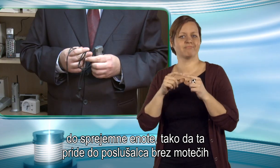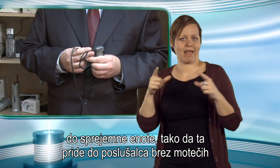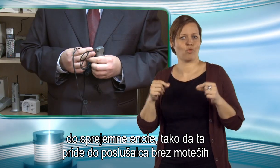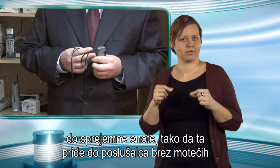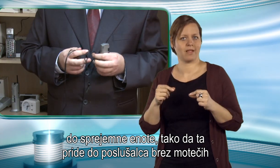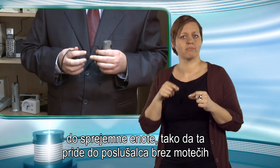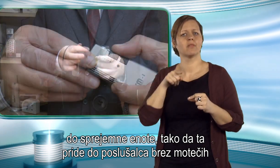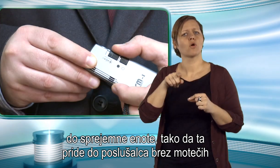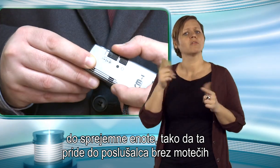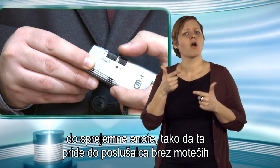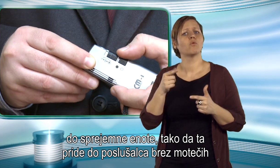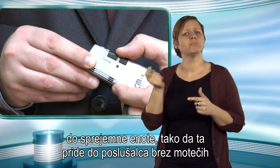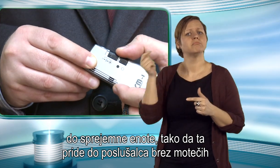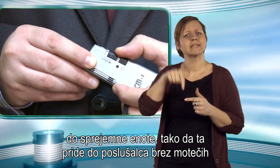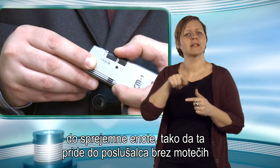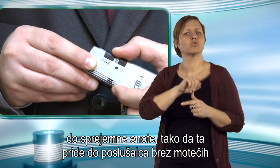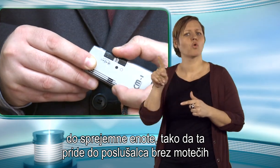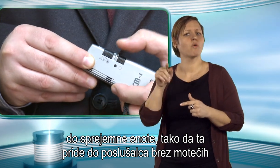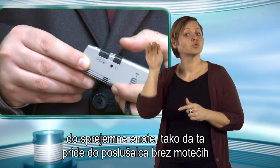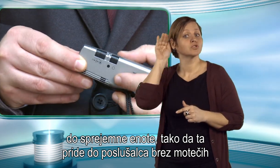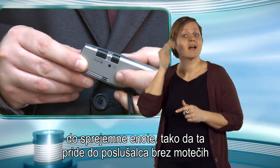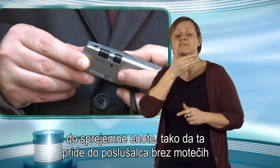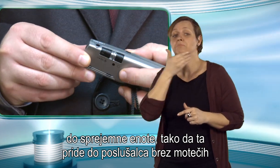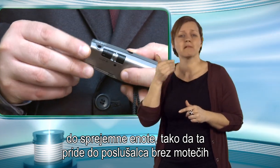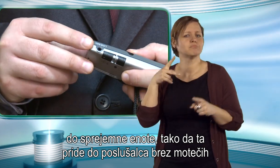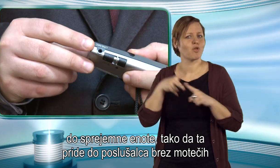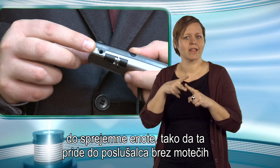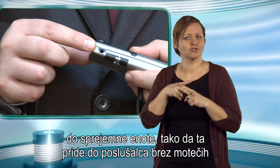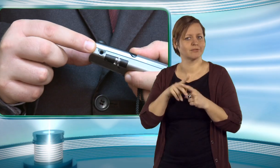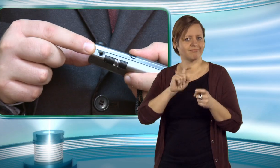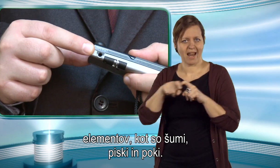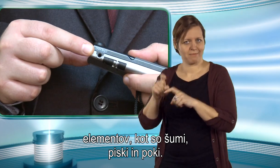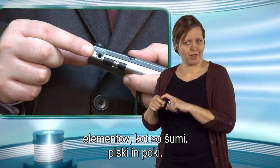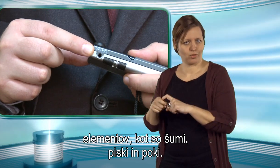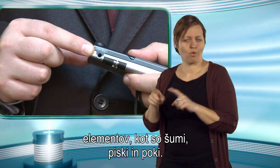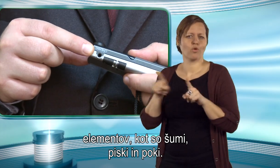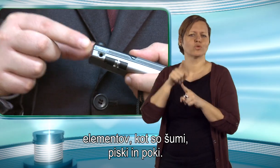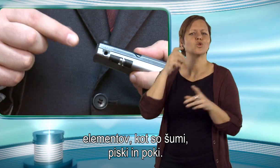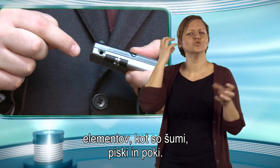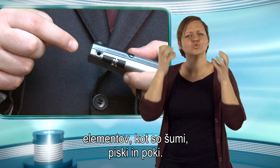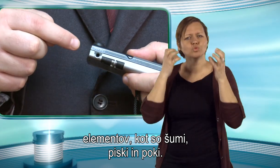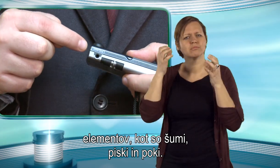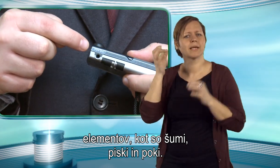do poslušalca brez motečih elementov, kot so šumi, piski in poki.